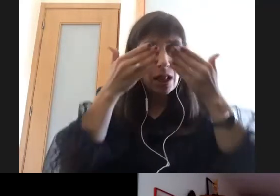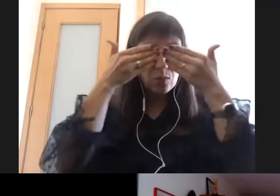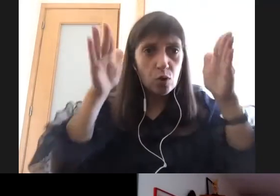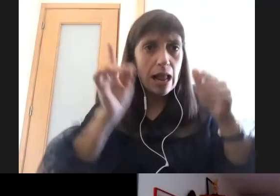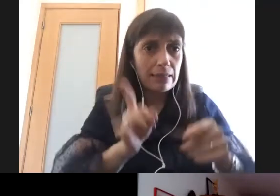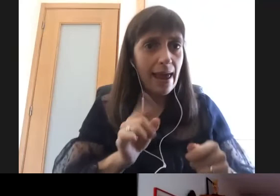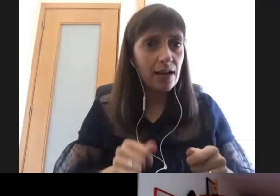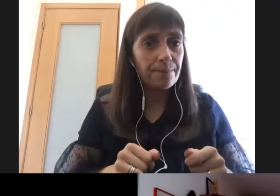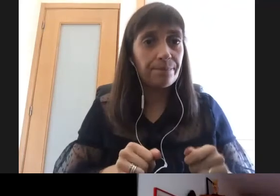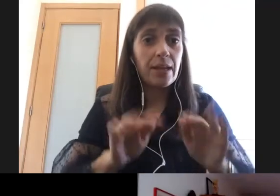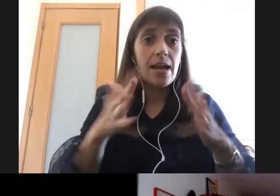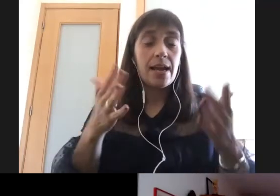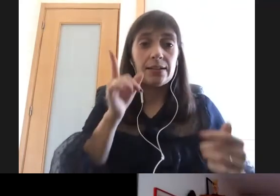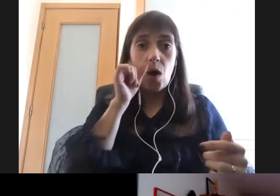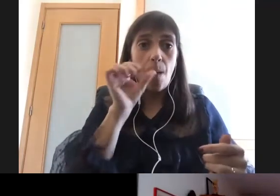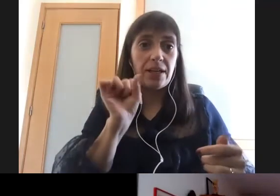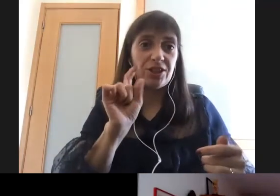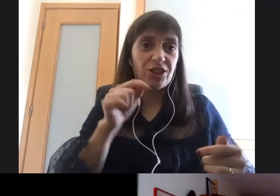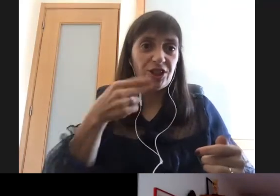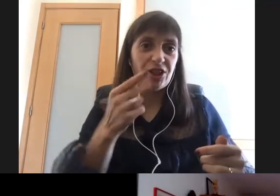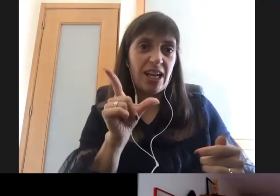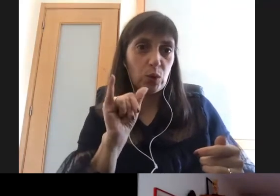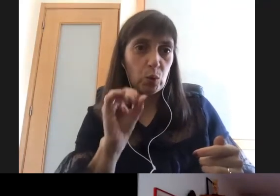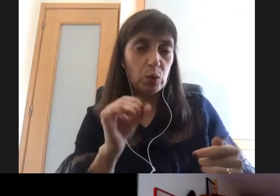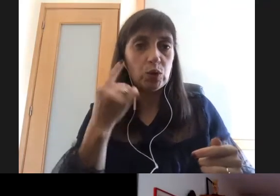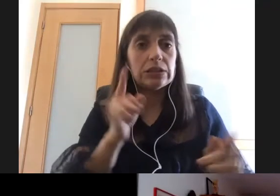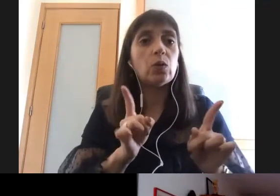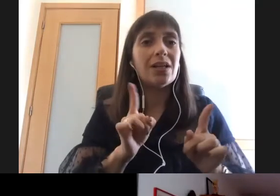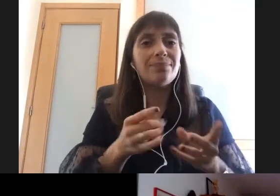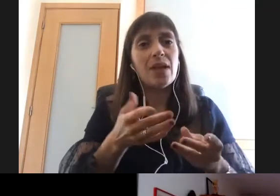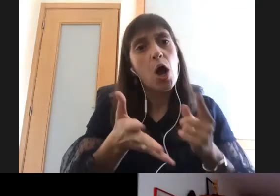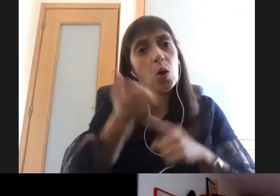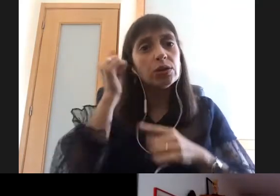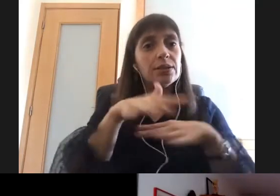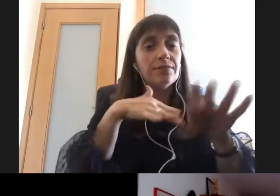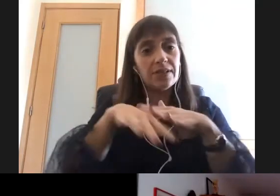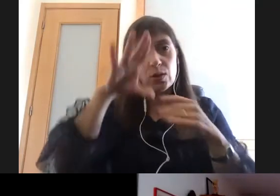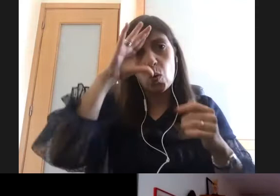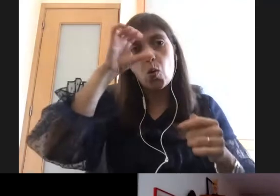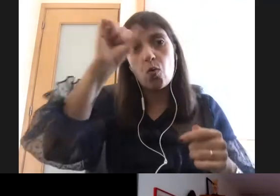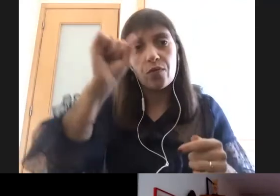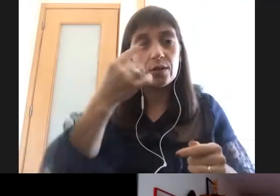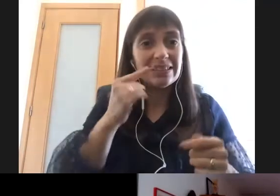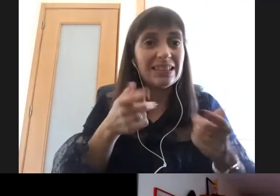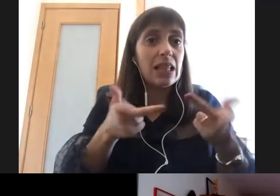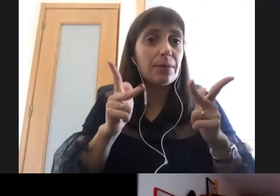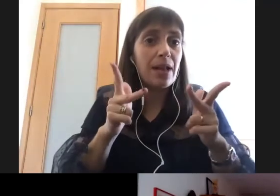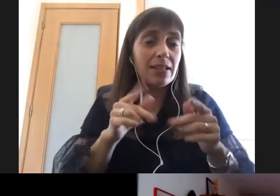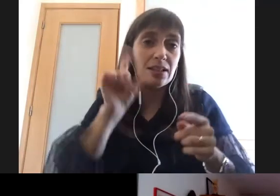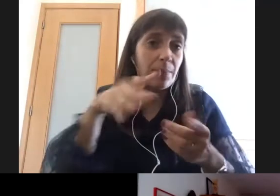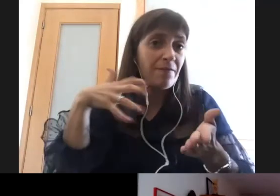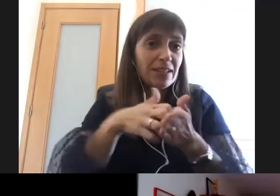Então, o Getúlio tinha essa habilidade de fazer um governo que tinha liberais a fascistas,